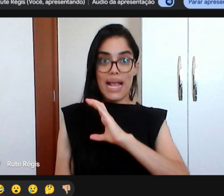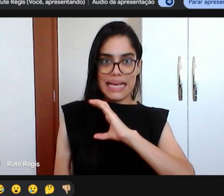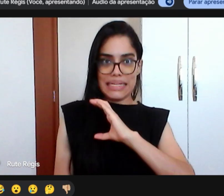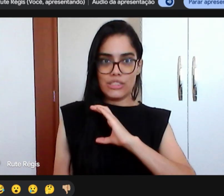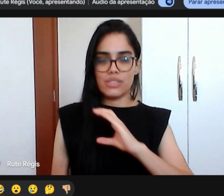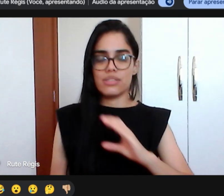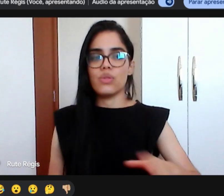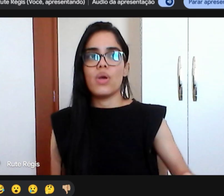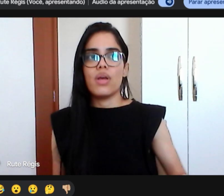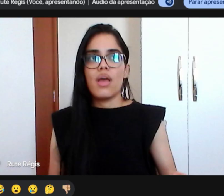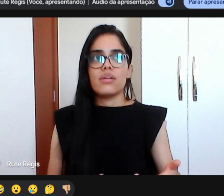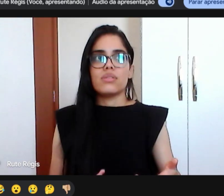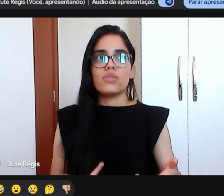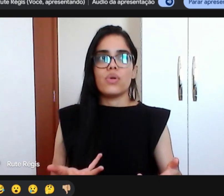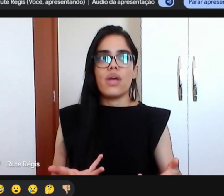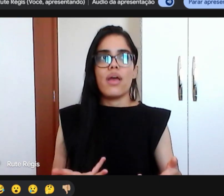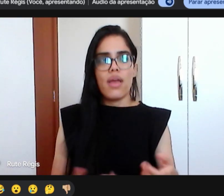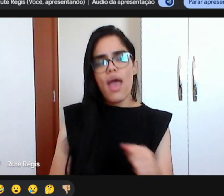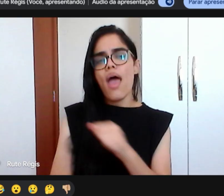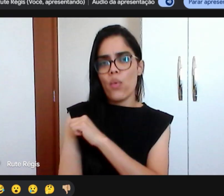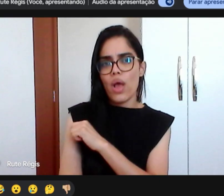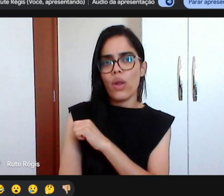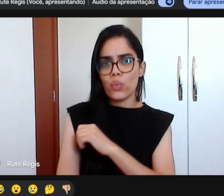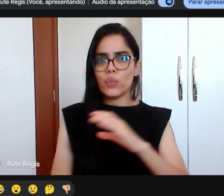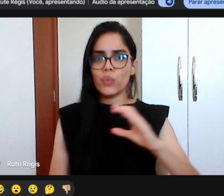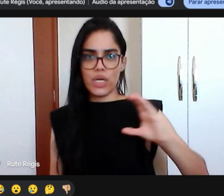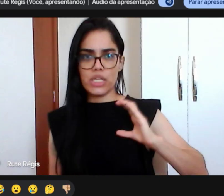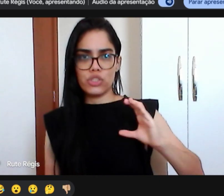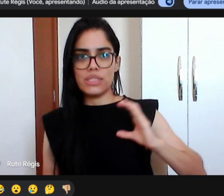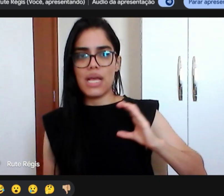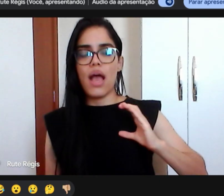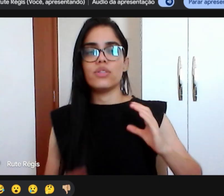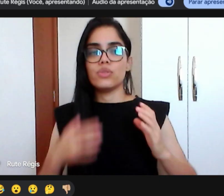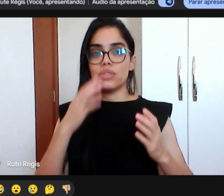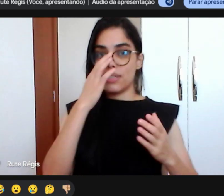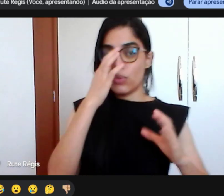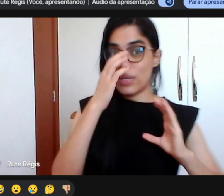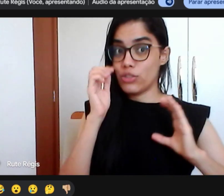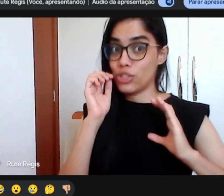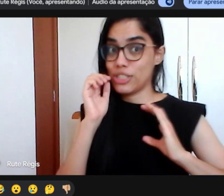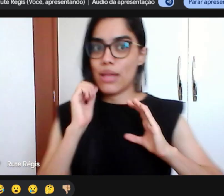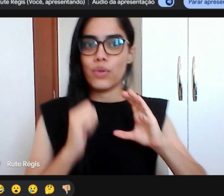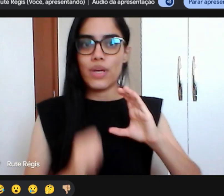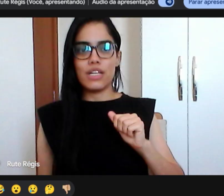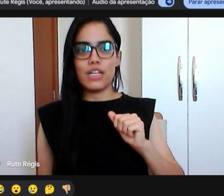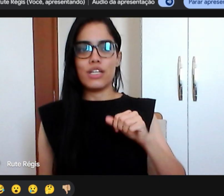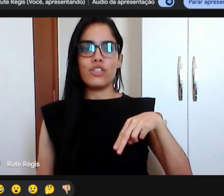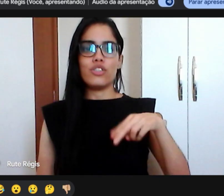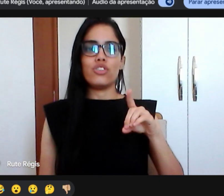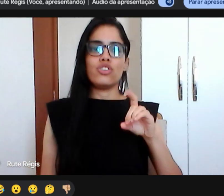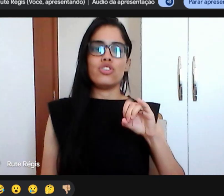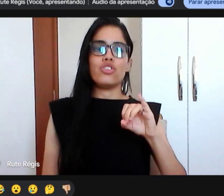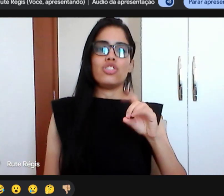O aluno, no caso o candidato, o candidato,